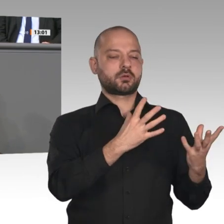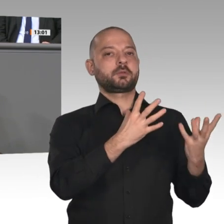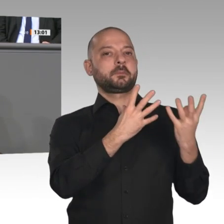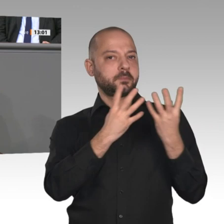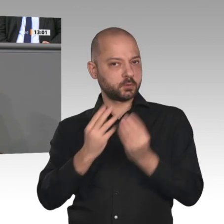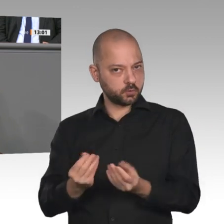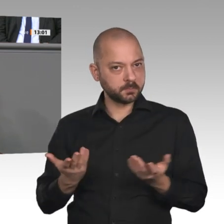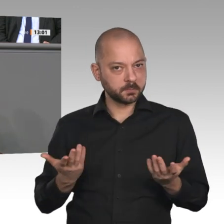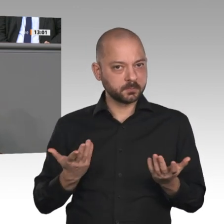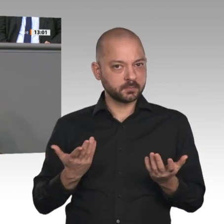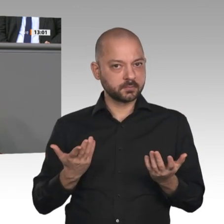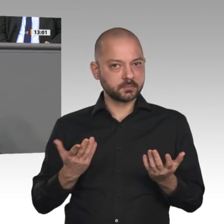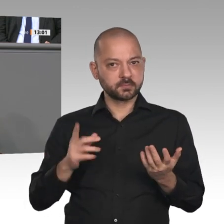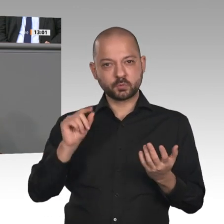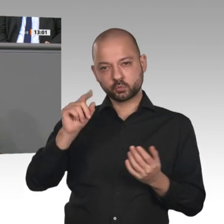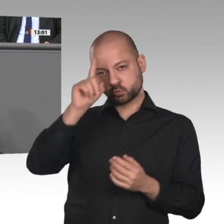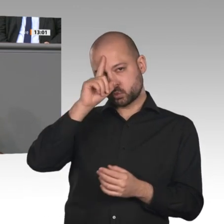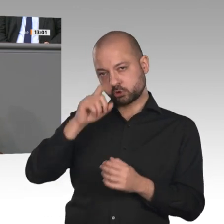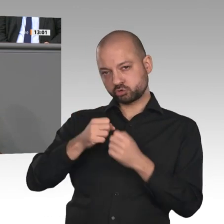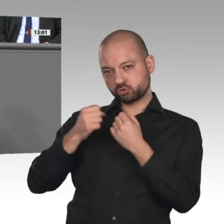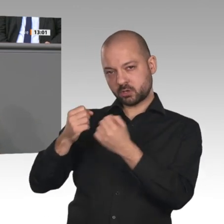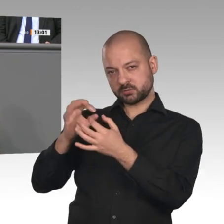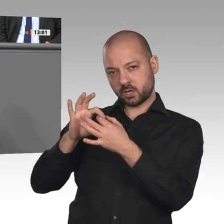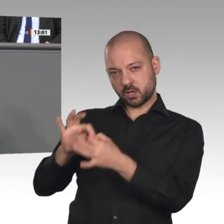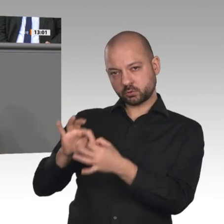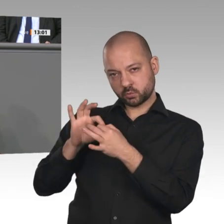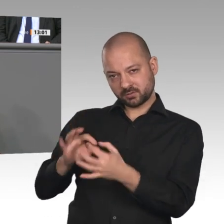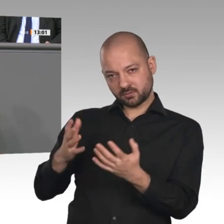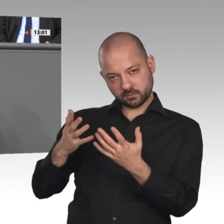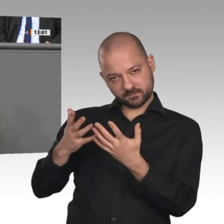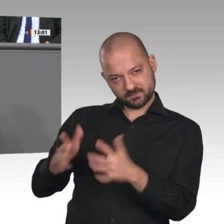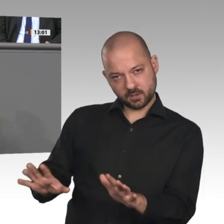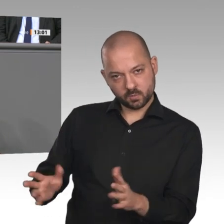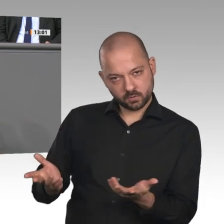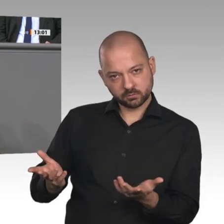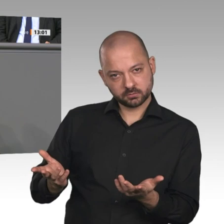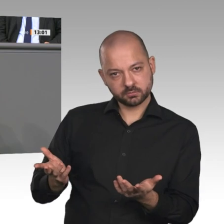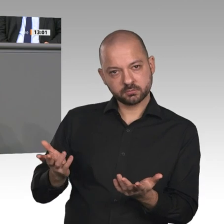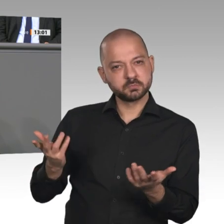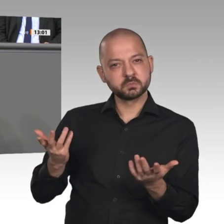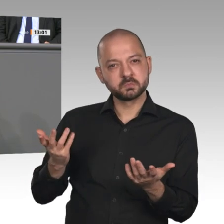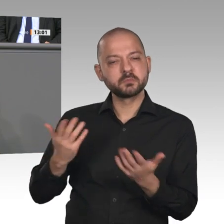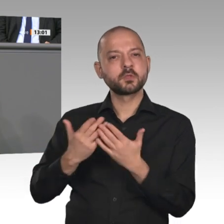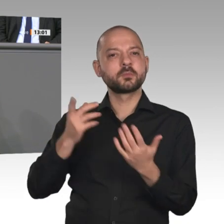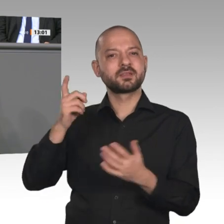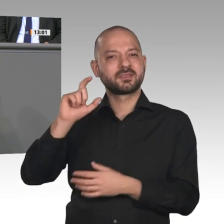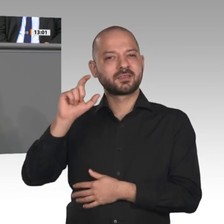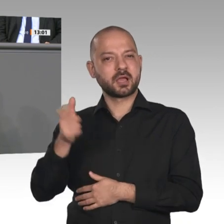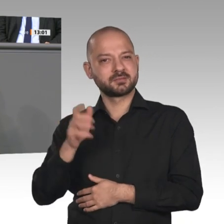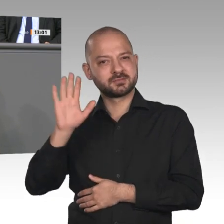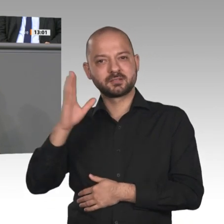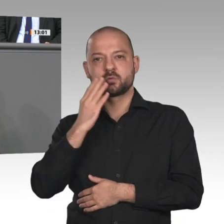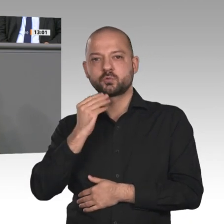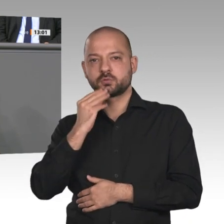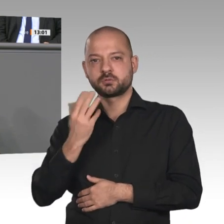verloren. Oder es geht um die sogenannten Danziger Juden, also Menschen, die eingebürgert worden wären, wenn auch Juden